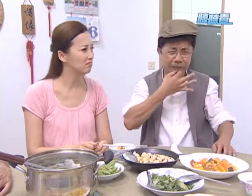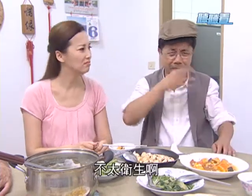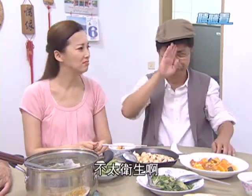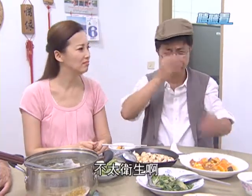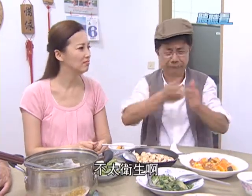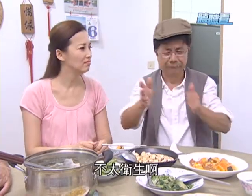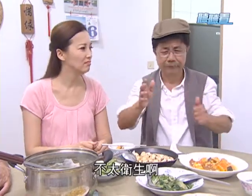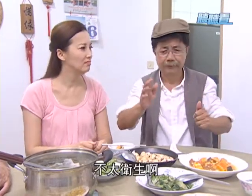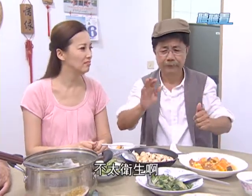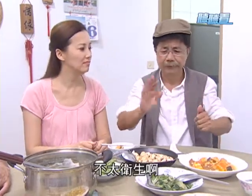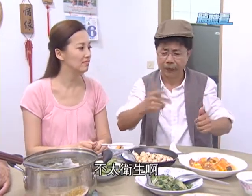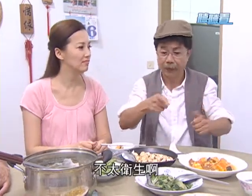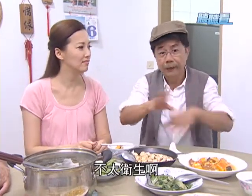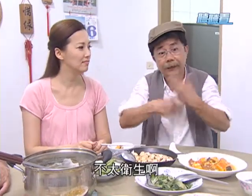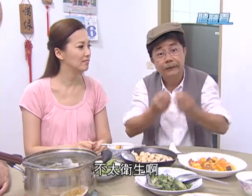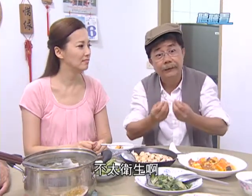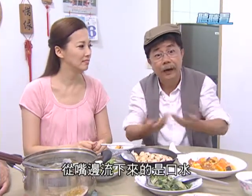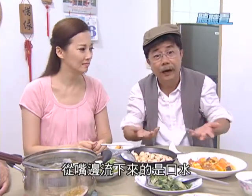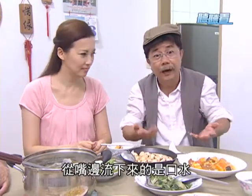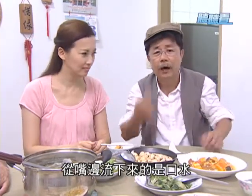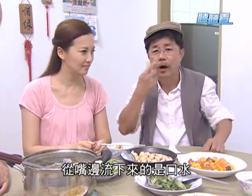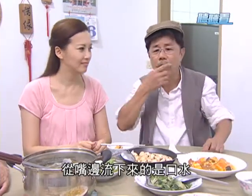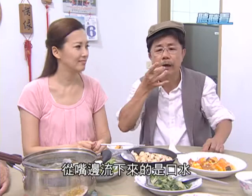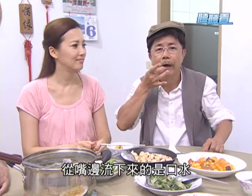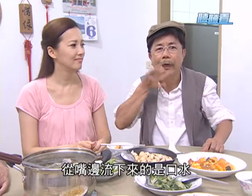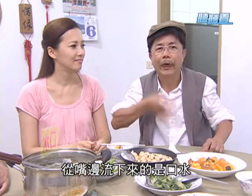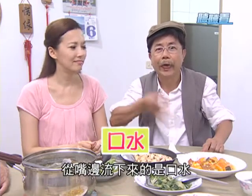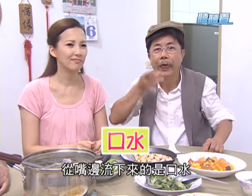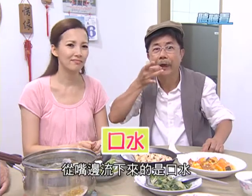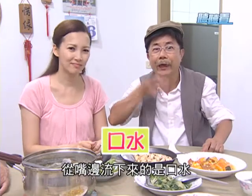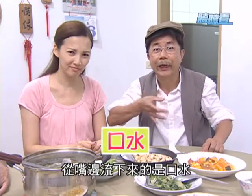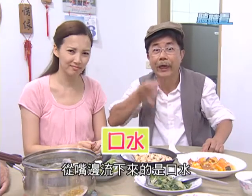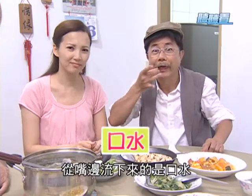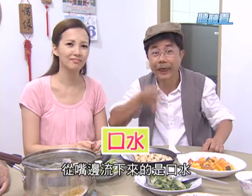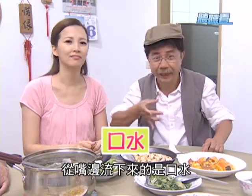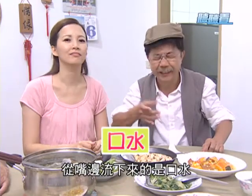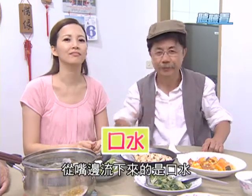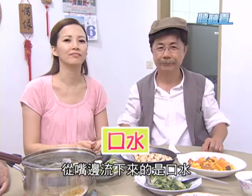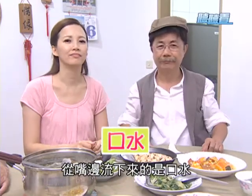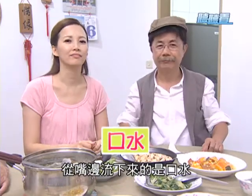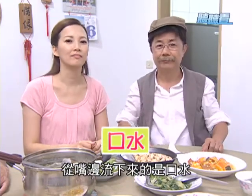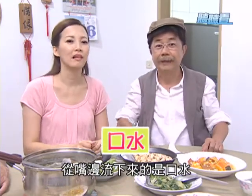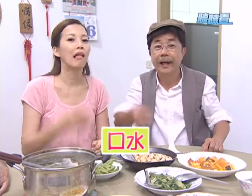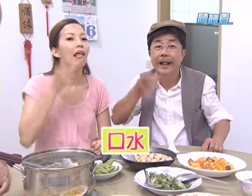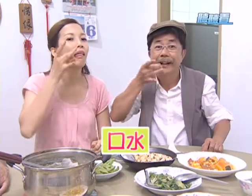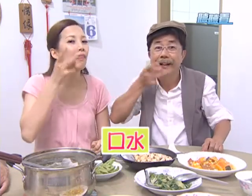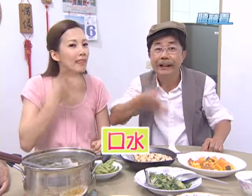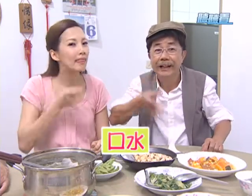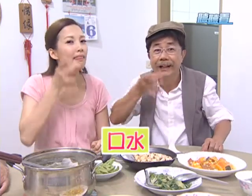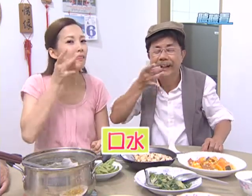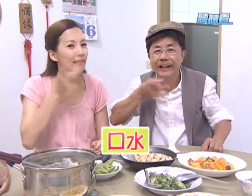不太卫生啊，从嘴边流下来的是口水， 口